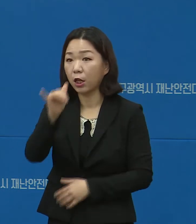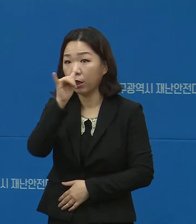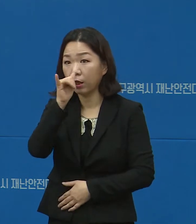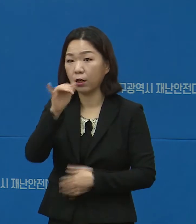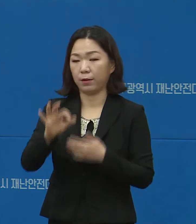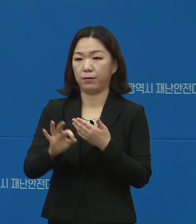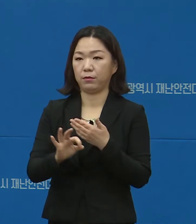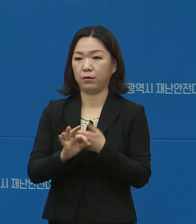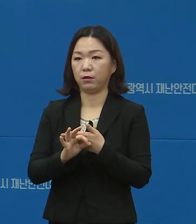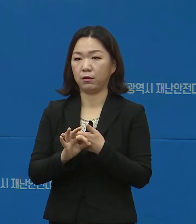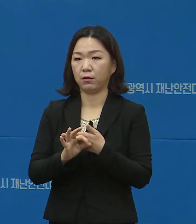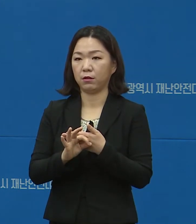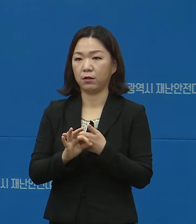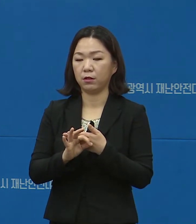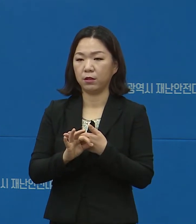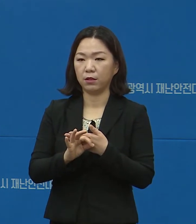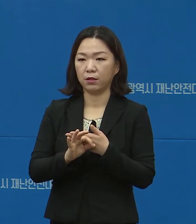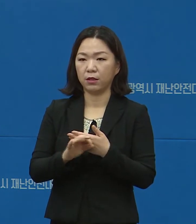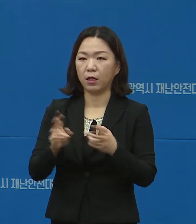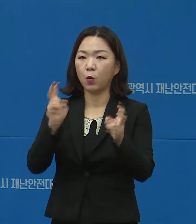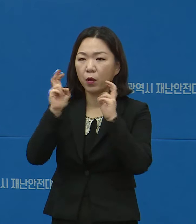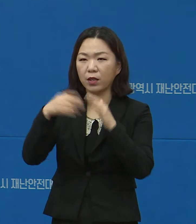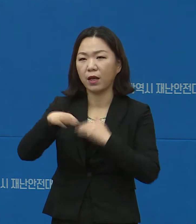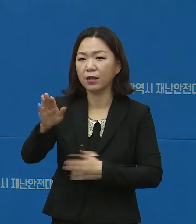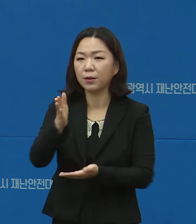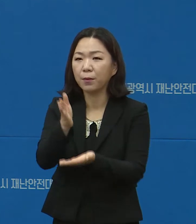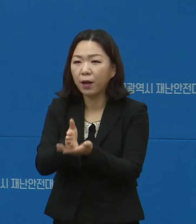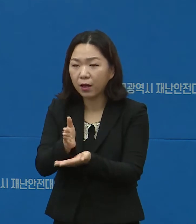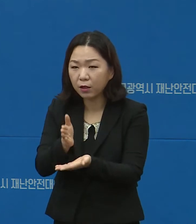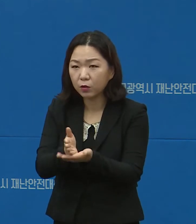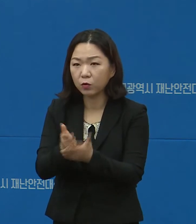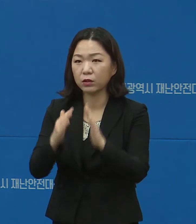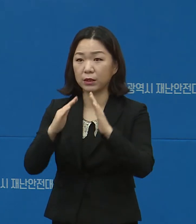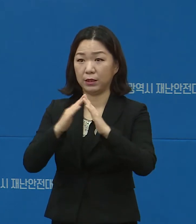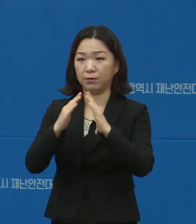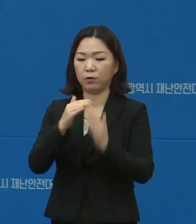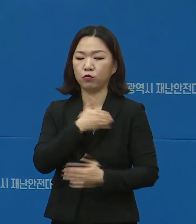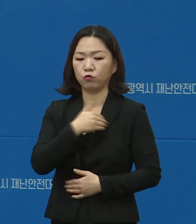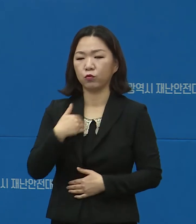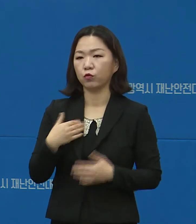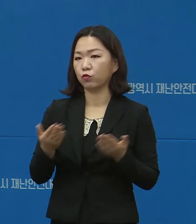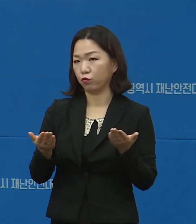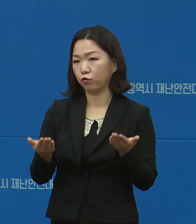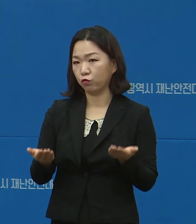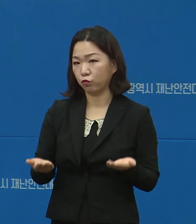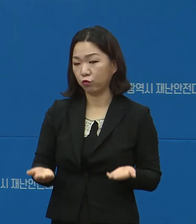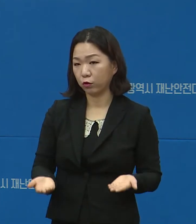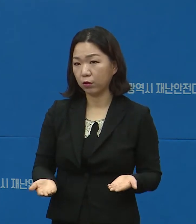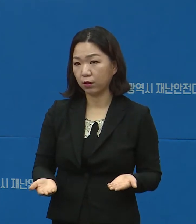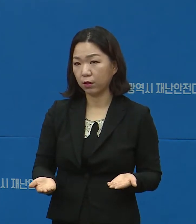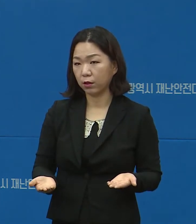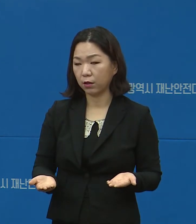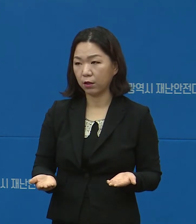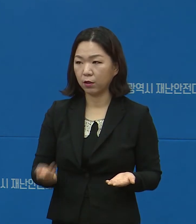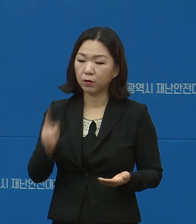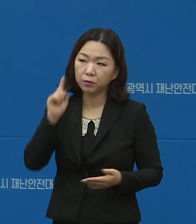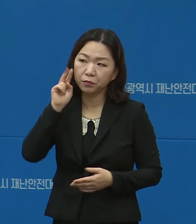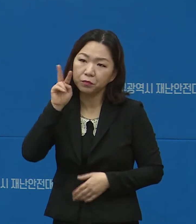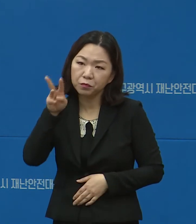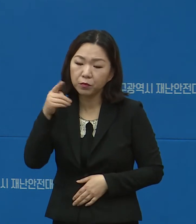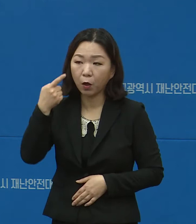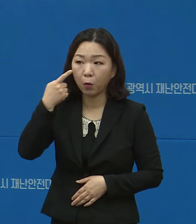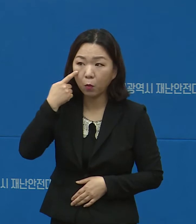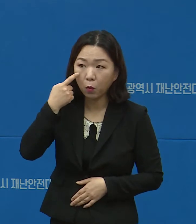있으신 분들은 출근이나 외출을 하지 마시고 집에서 충분히 휴식을 취하시면서 경과를